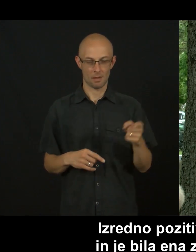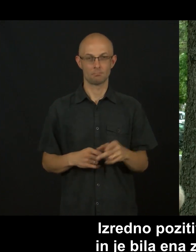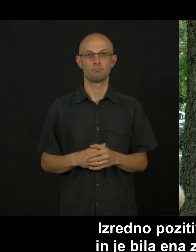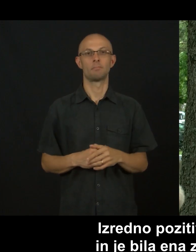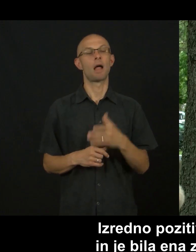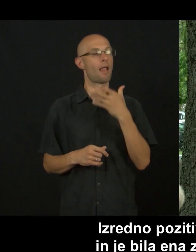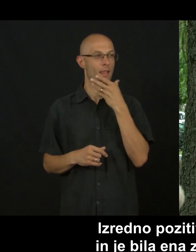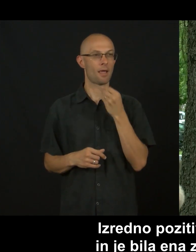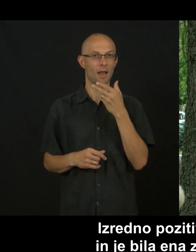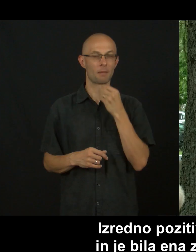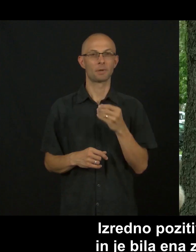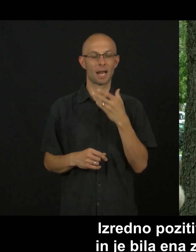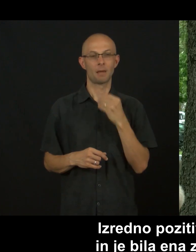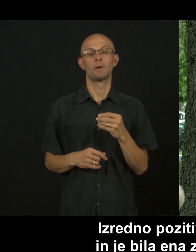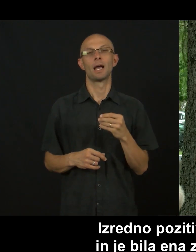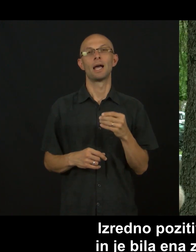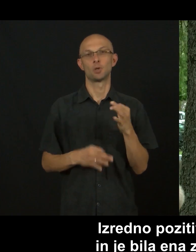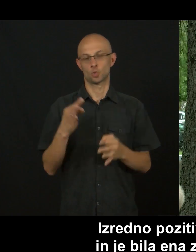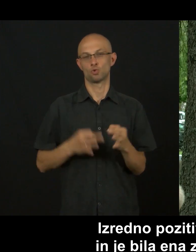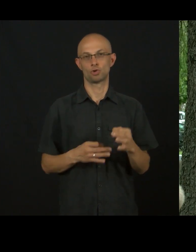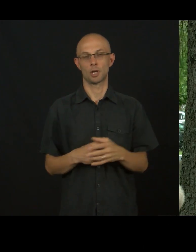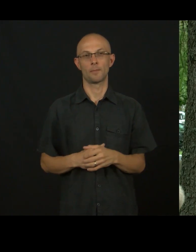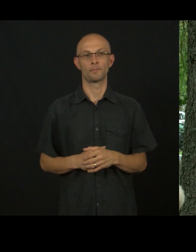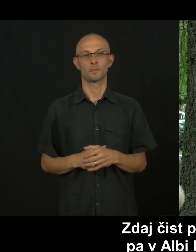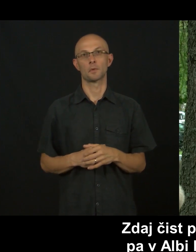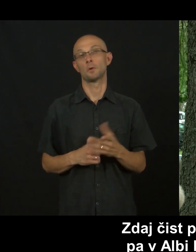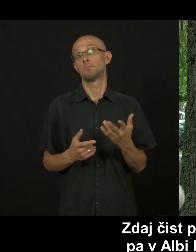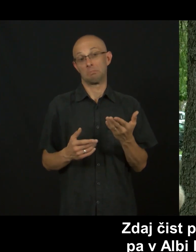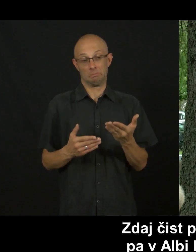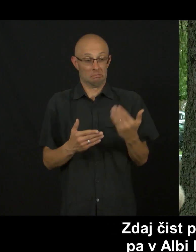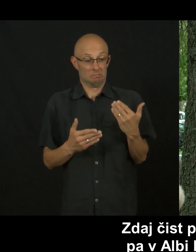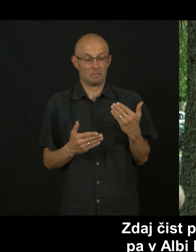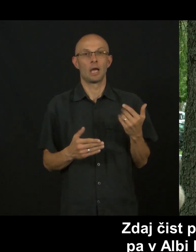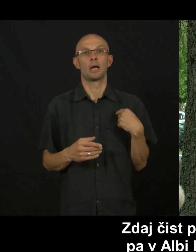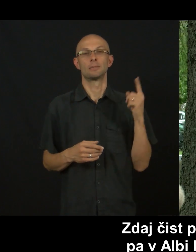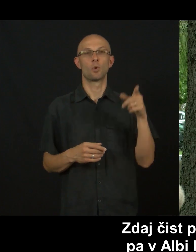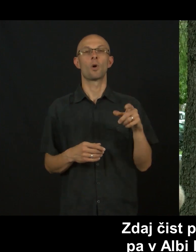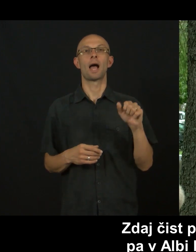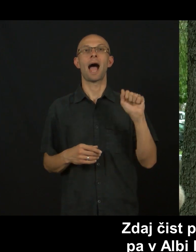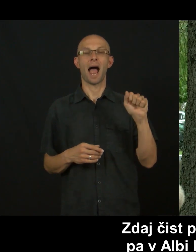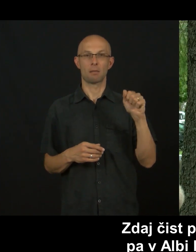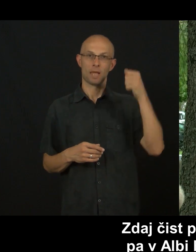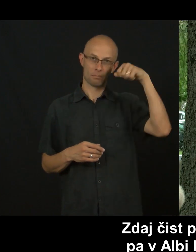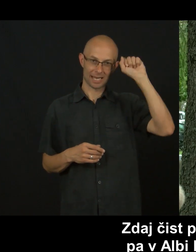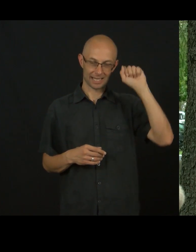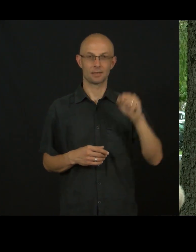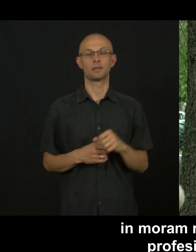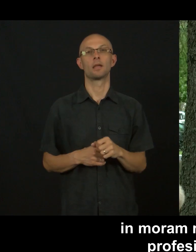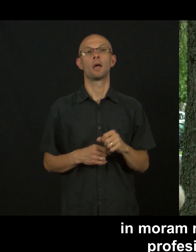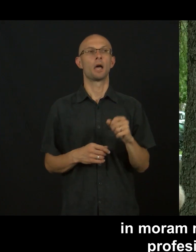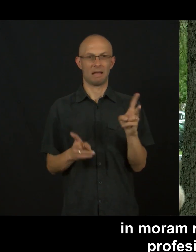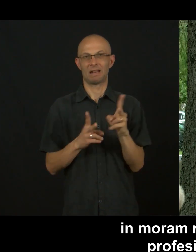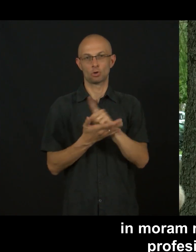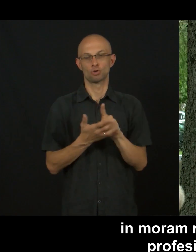in je bila ena lepa, zelo, zelo, zelo lepa izkušnja. Zdaj, čist pred kratkim sem bil pa v Albi Berlin za kratek čas